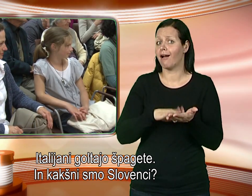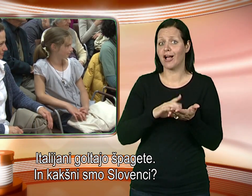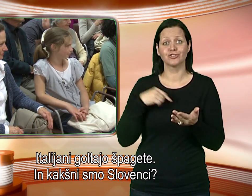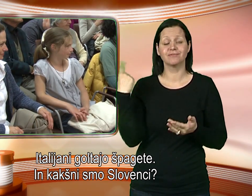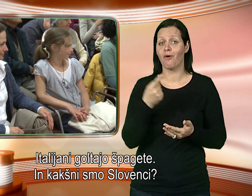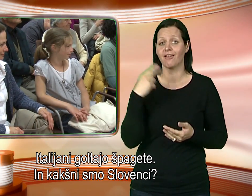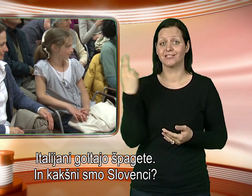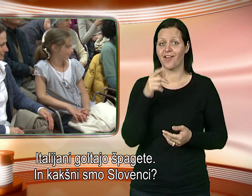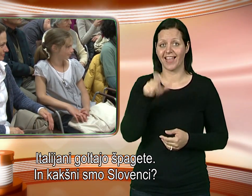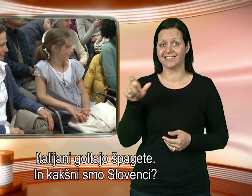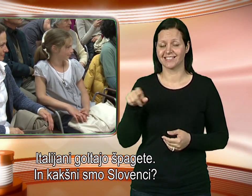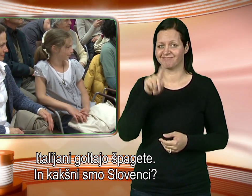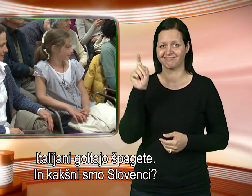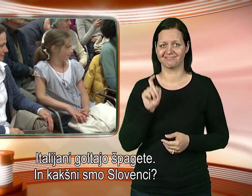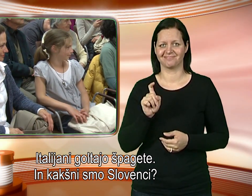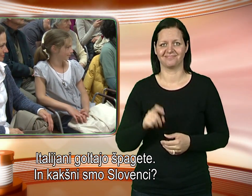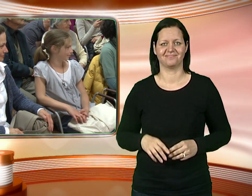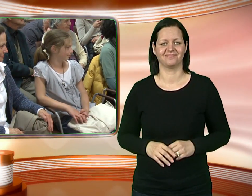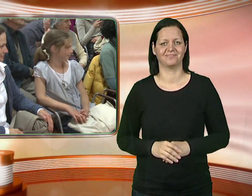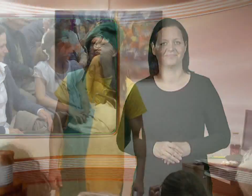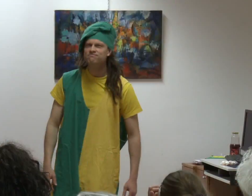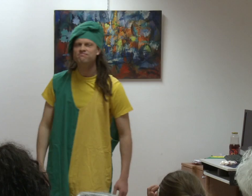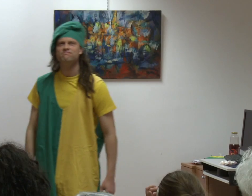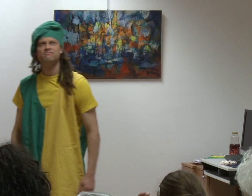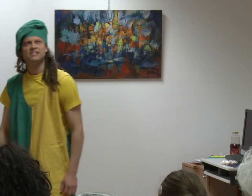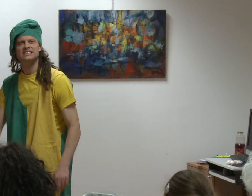In kakšni smo Slovenci?